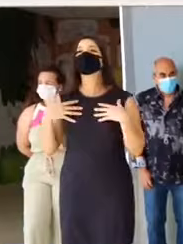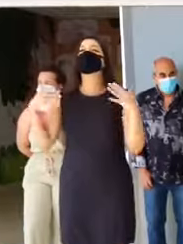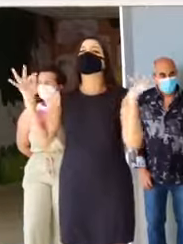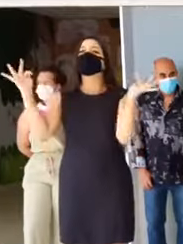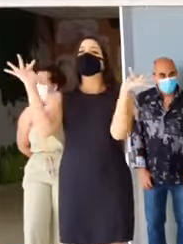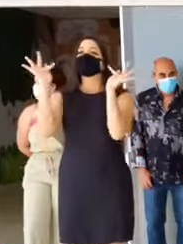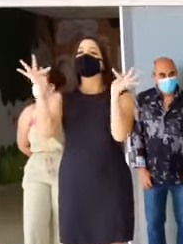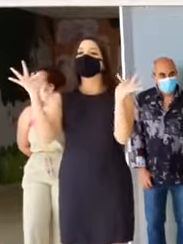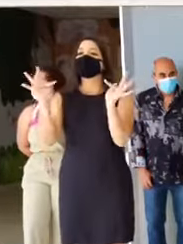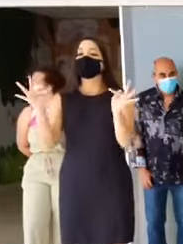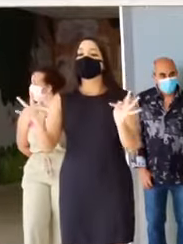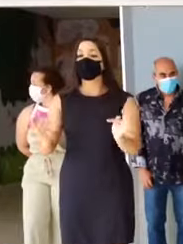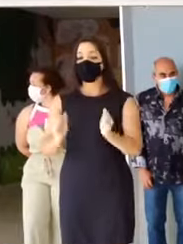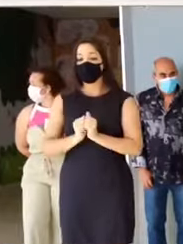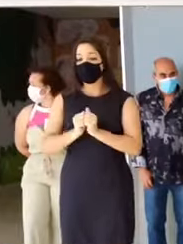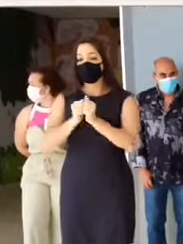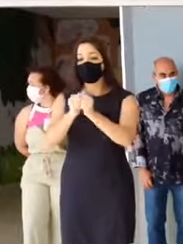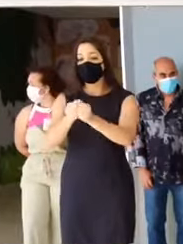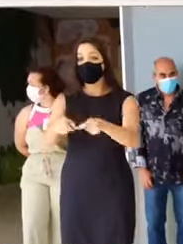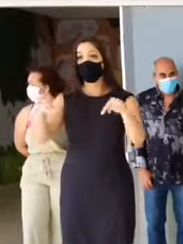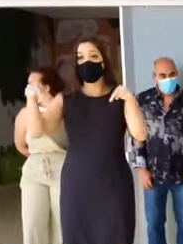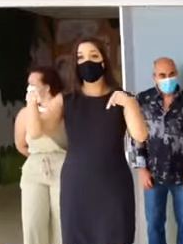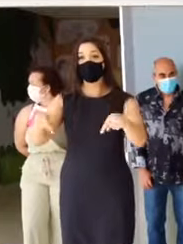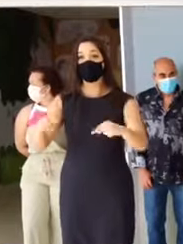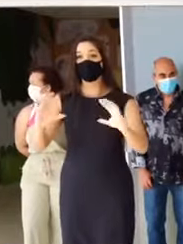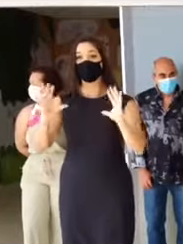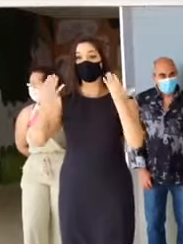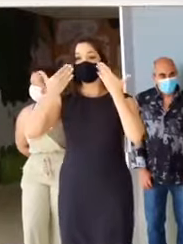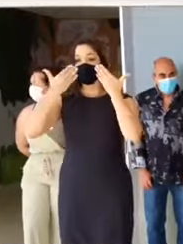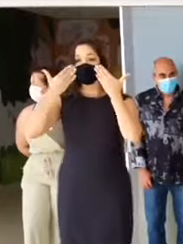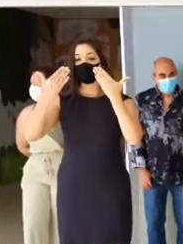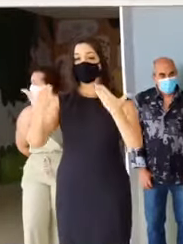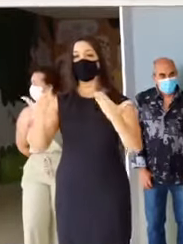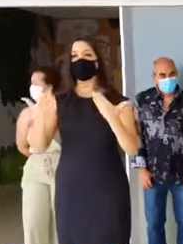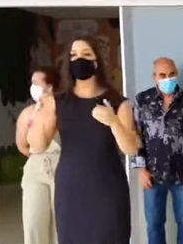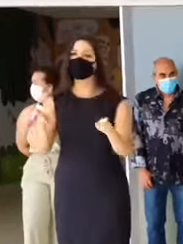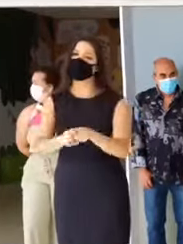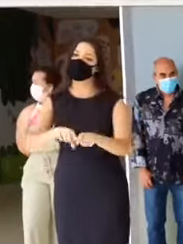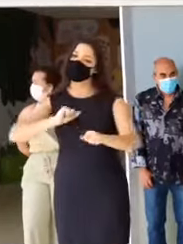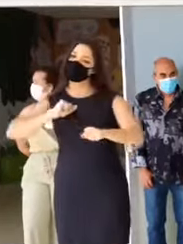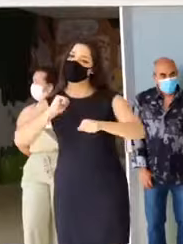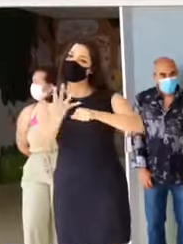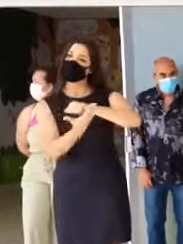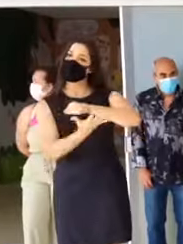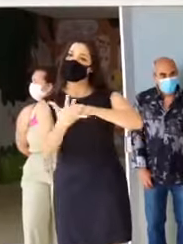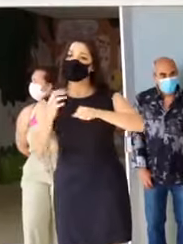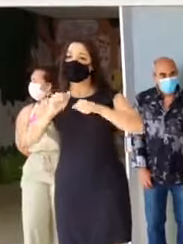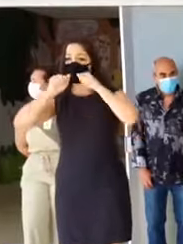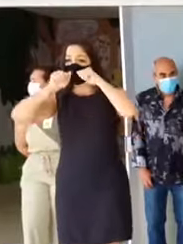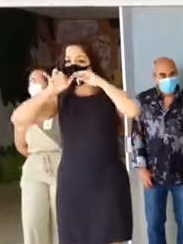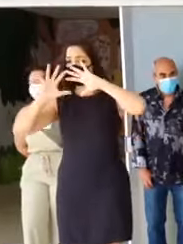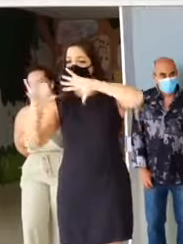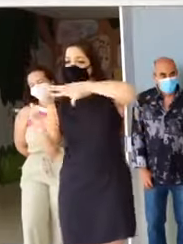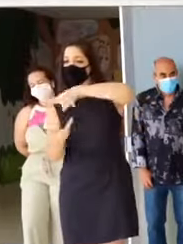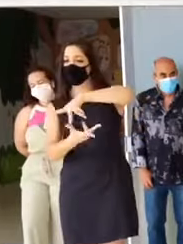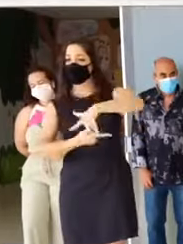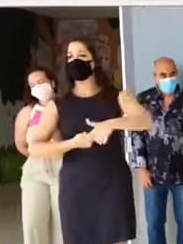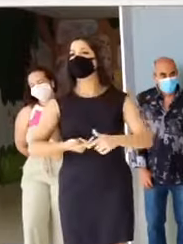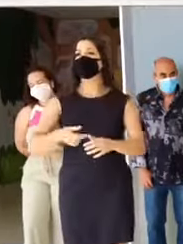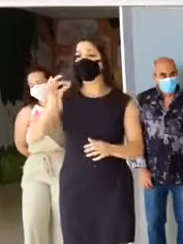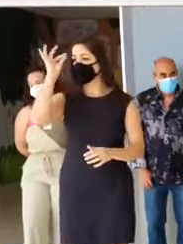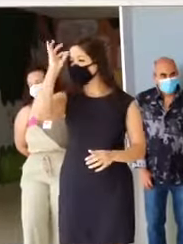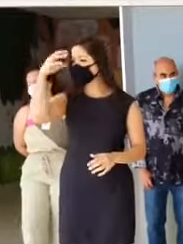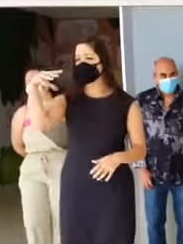grande poder fazer parte desse governo, que com a pandemia e com esse curto prazo, quando